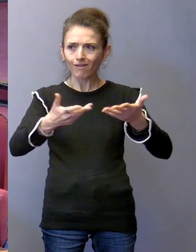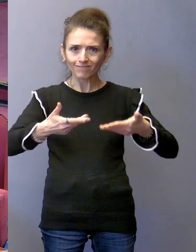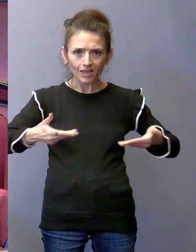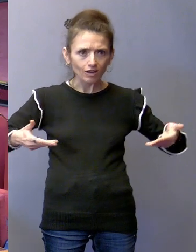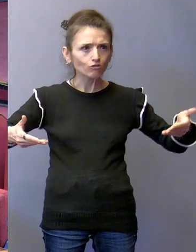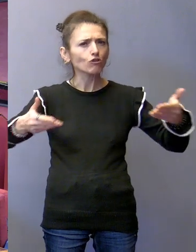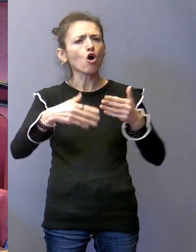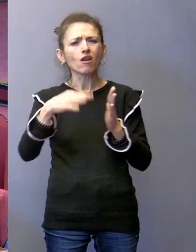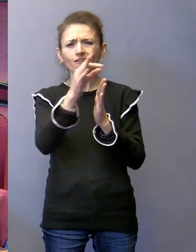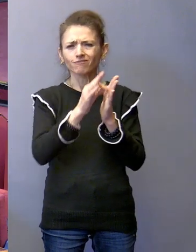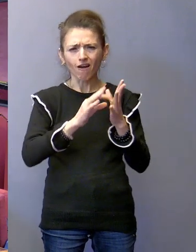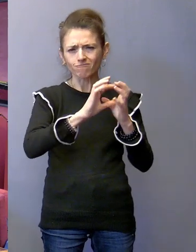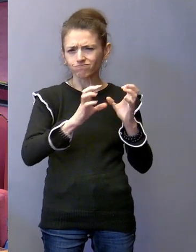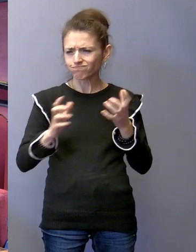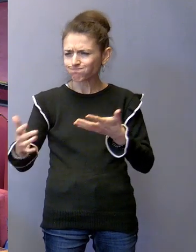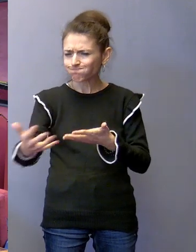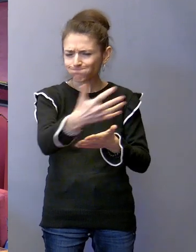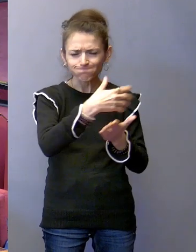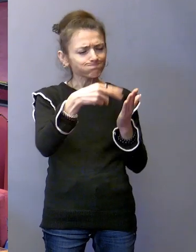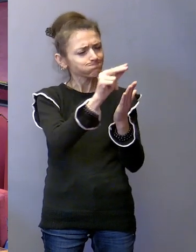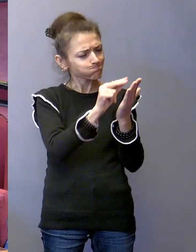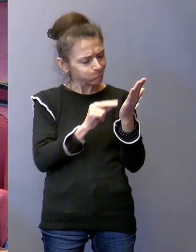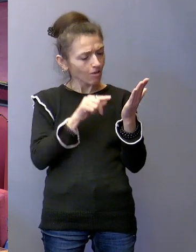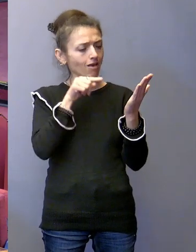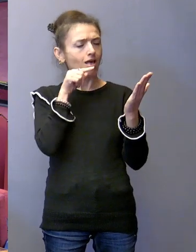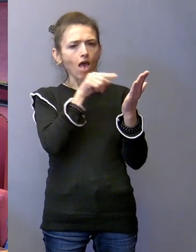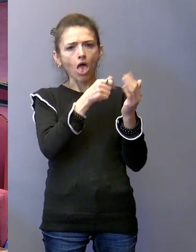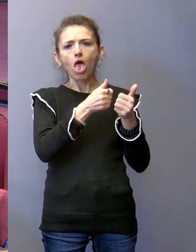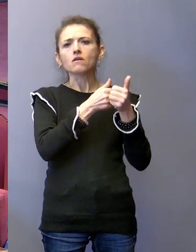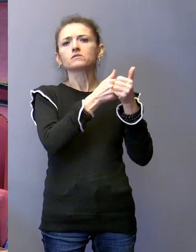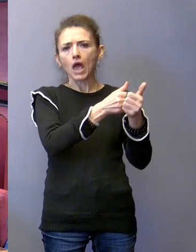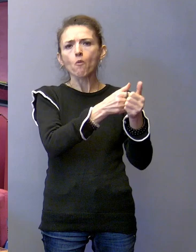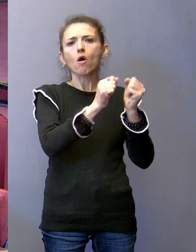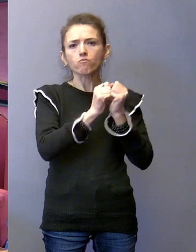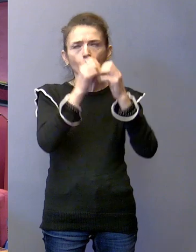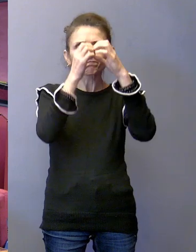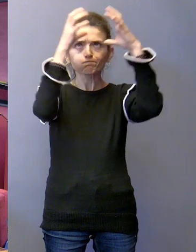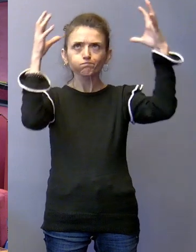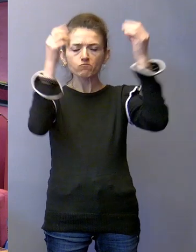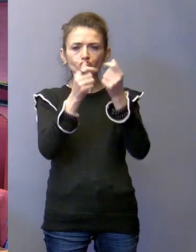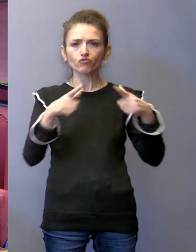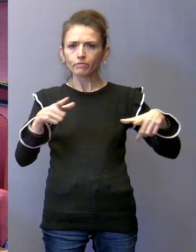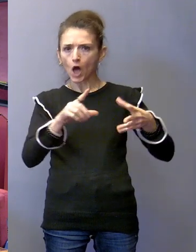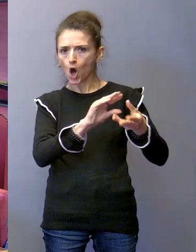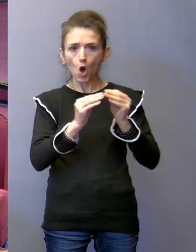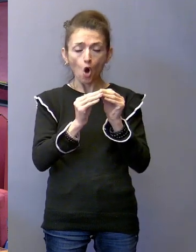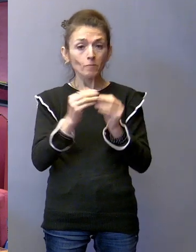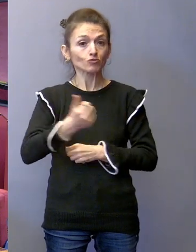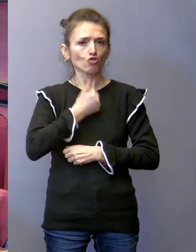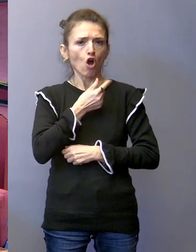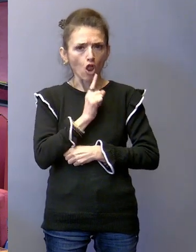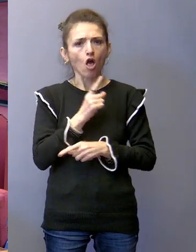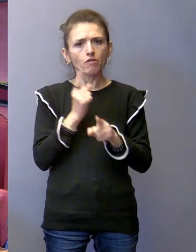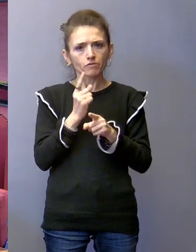decido che tipo di città voglio ma non lo decido da solo eh Lo decido insieme a un lavoro di programmazione molto impegnativo